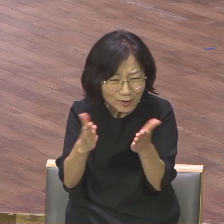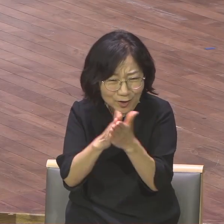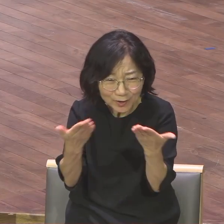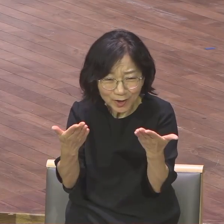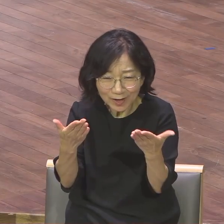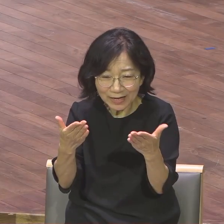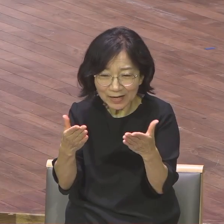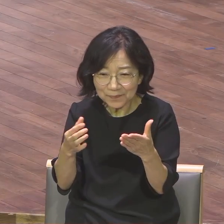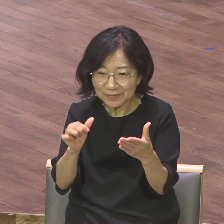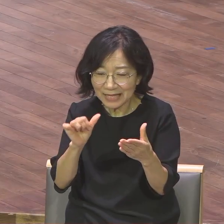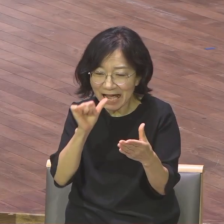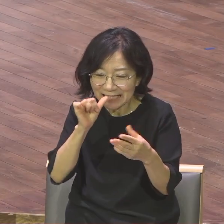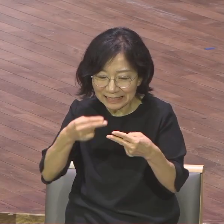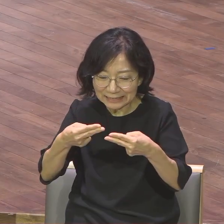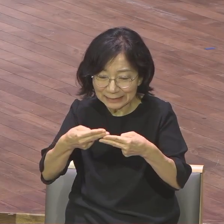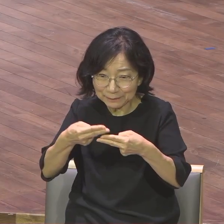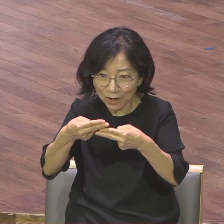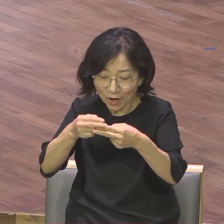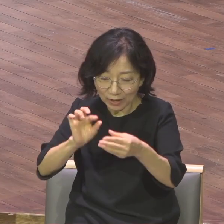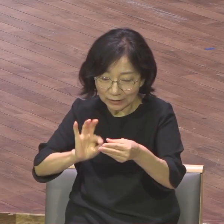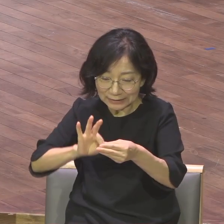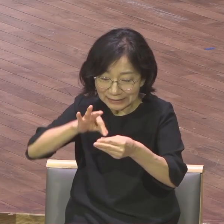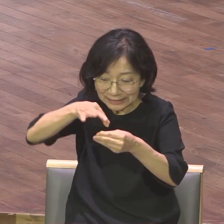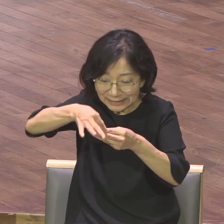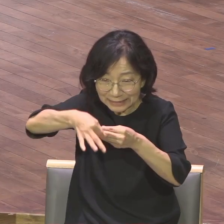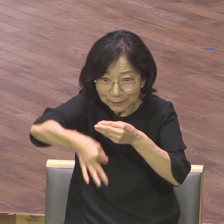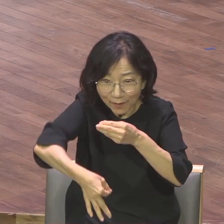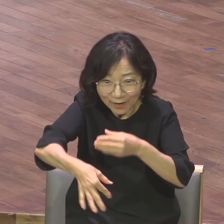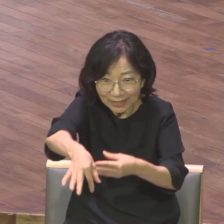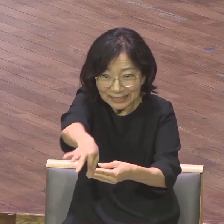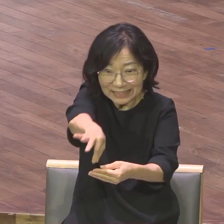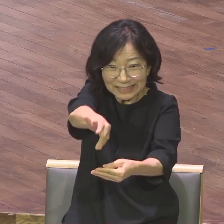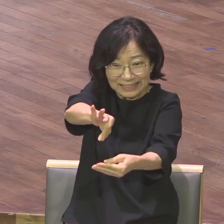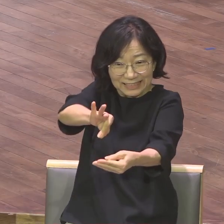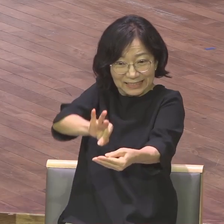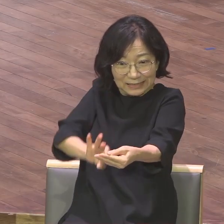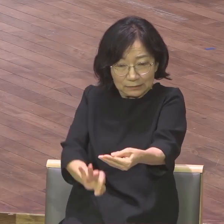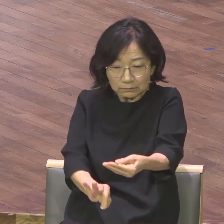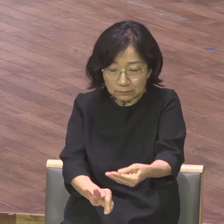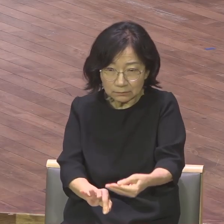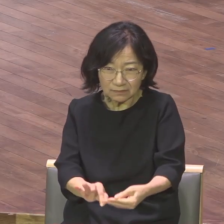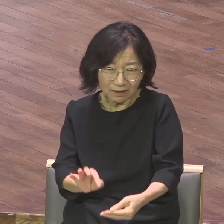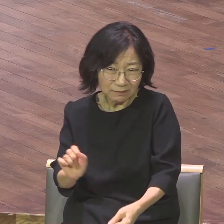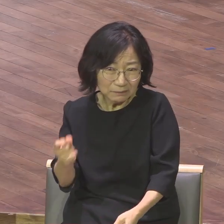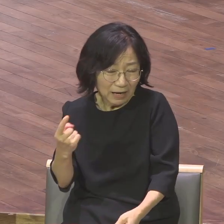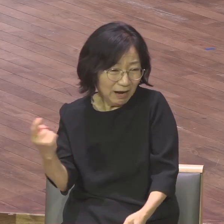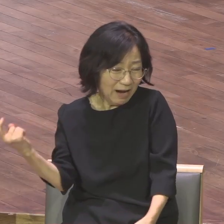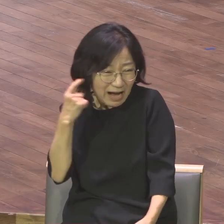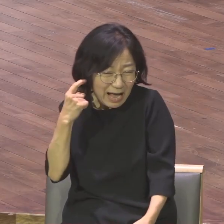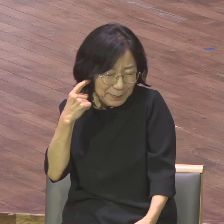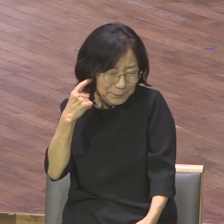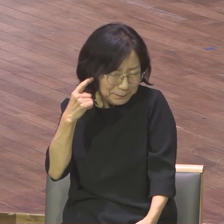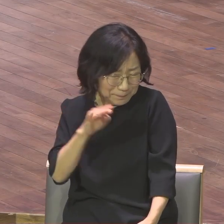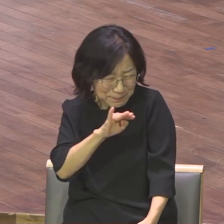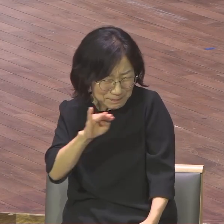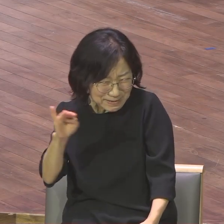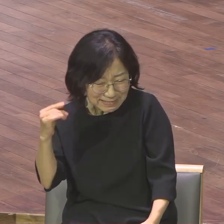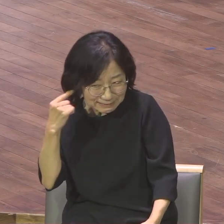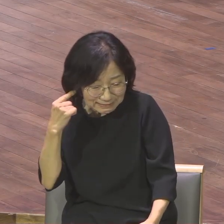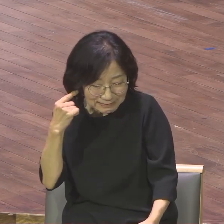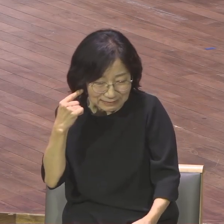지프가 쇠로 되어 있었던 거요. 닥터 있잖아요, 그렇게. 그것 때문에 소리가 났어요. 그래서 목사님이